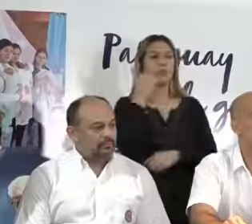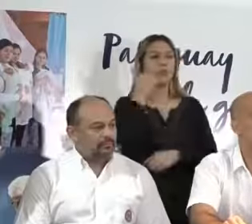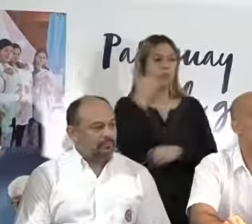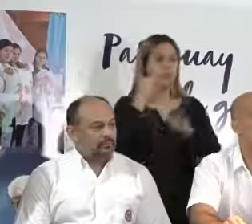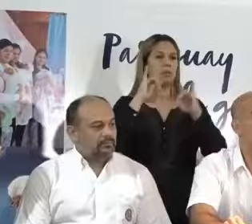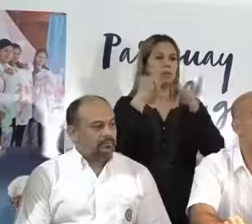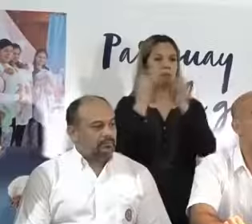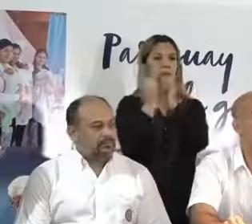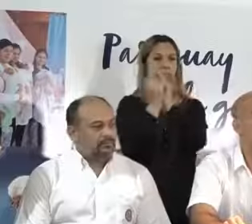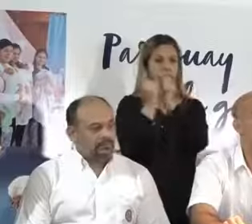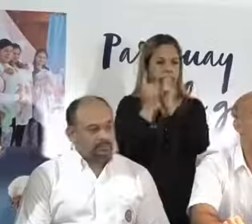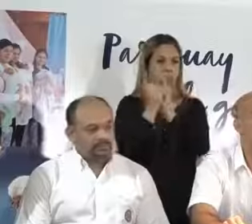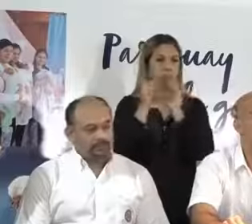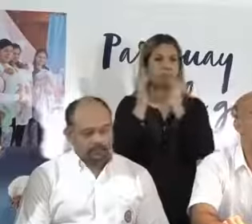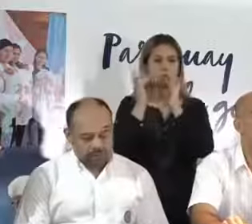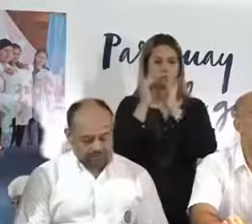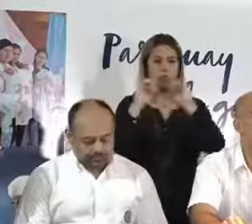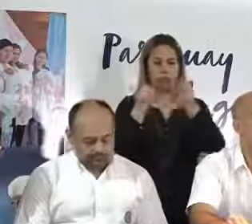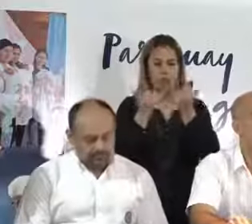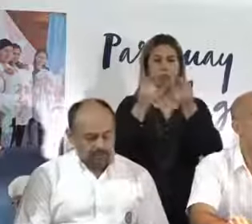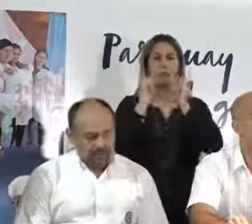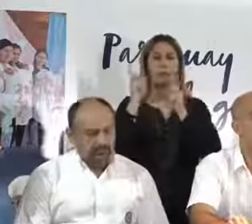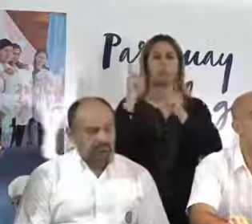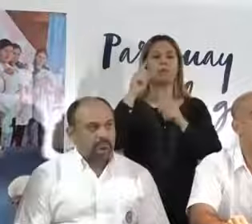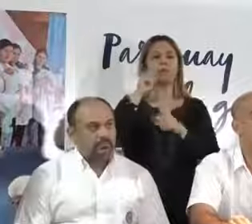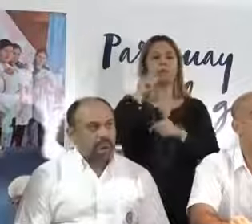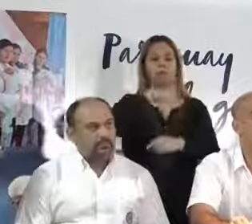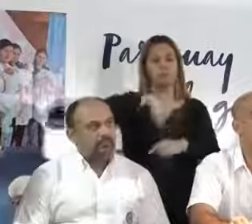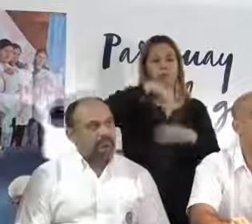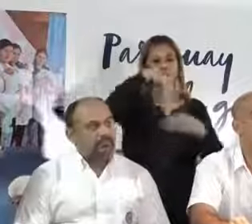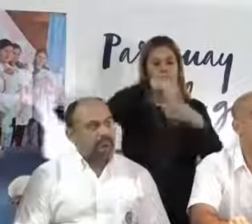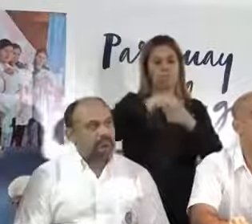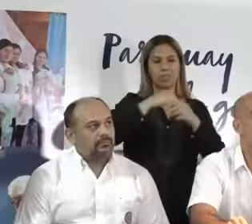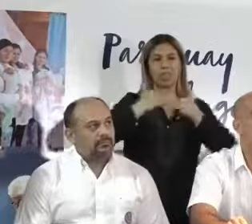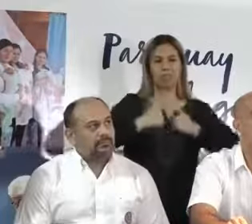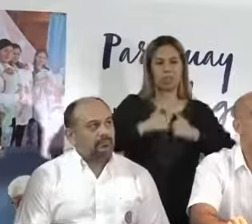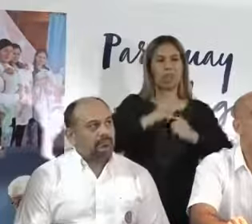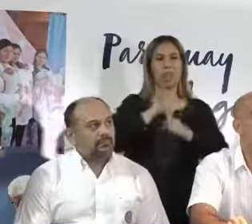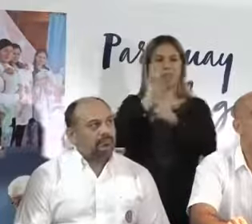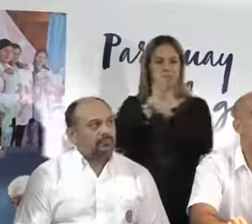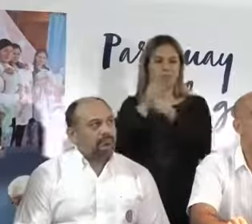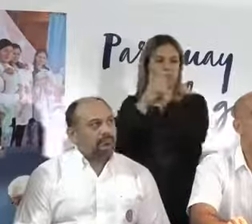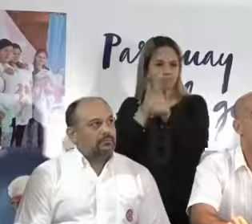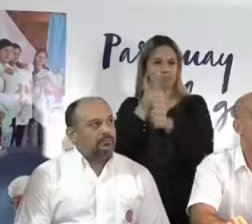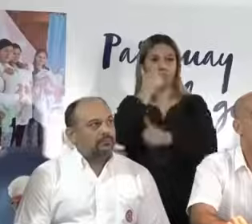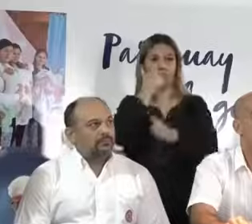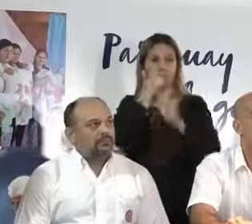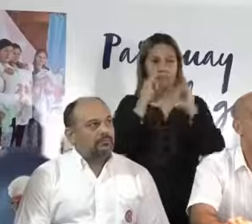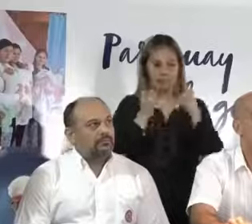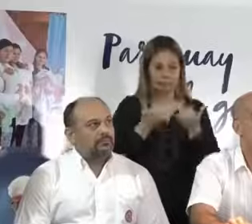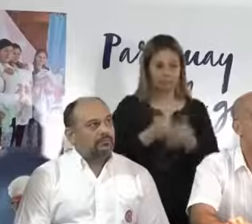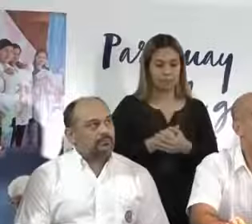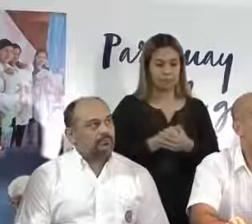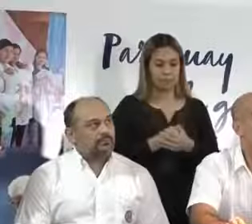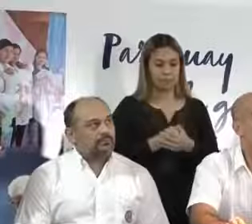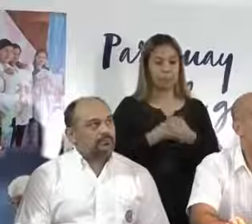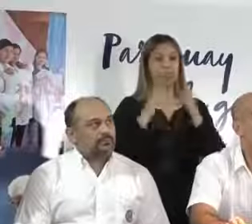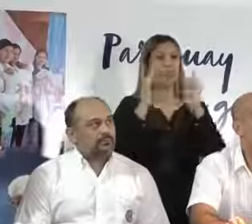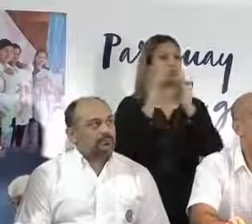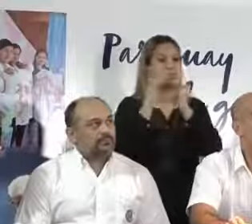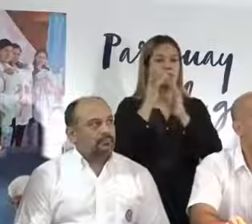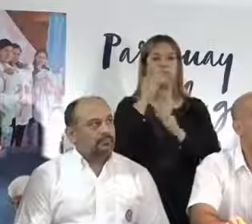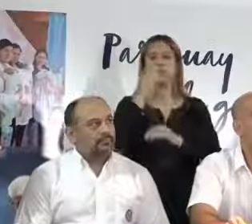de Blanco consultó en un establecimiento de salud del Departamento Central, área metropolitana. Todos los contactos